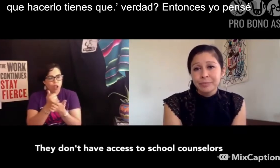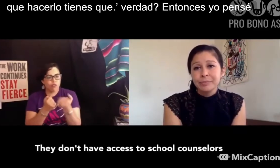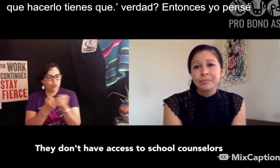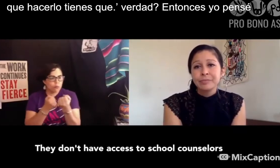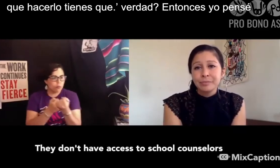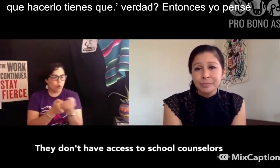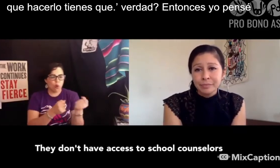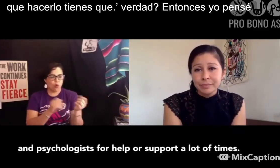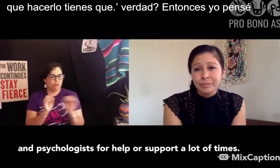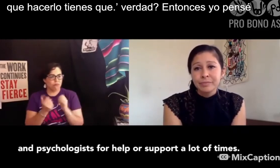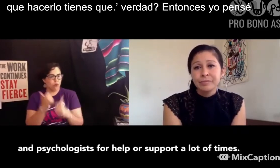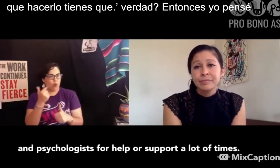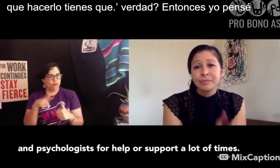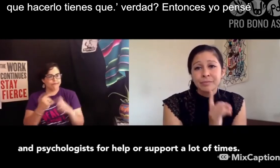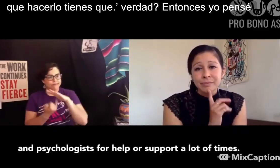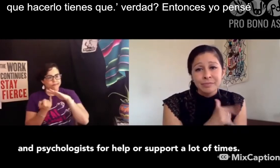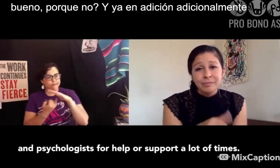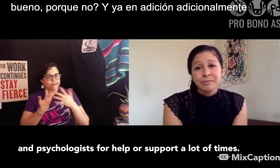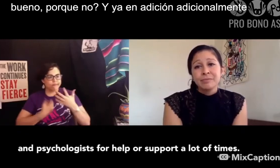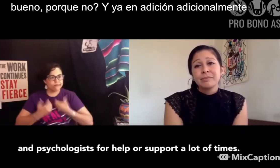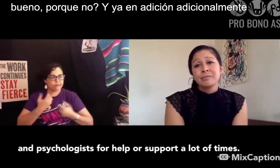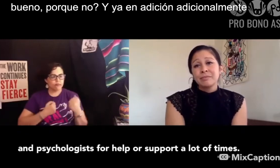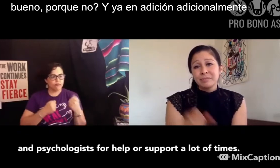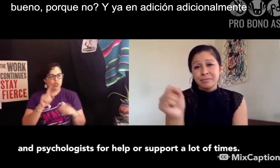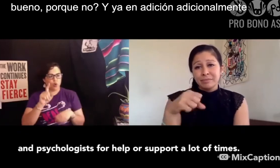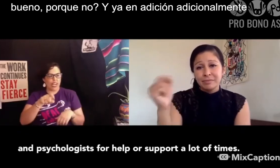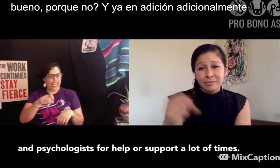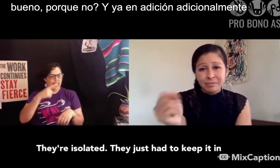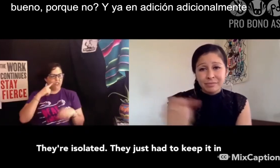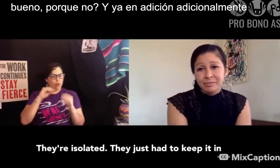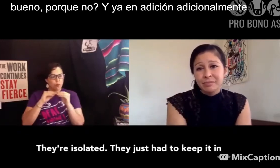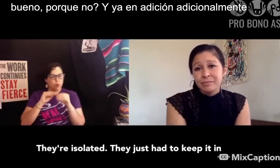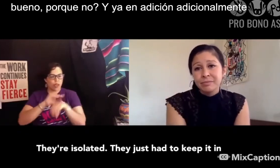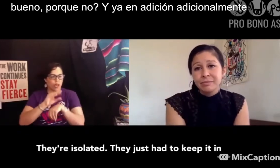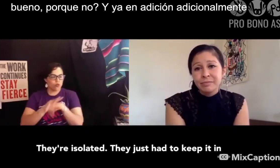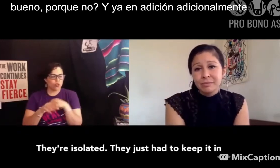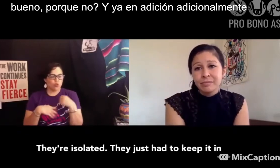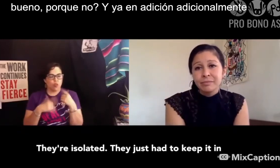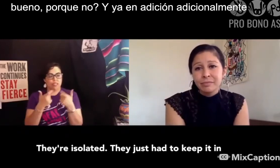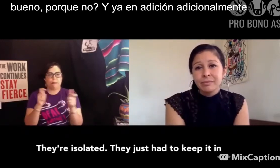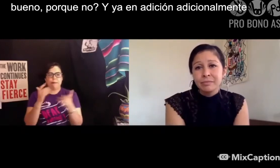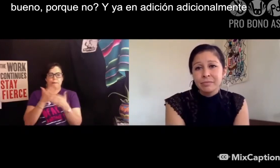que. ¿Verdad? Entonces yo pensé, bueno, ¿por qué no? Y ya